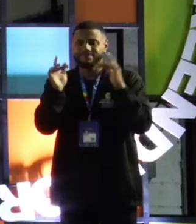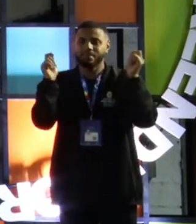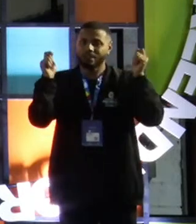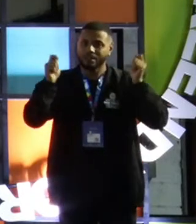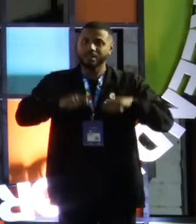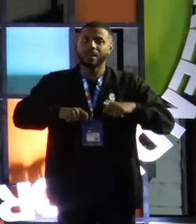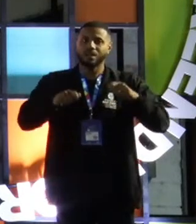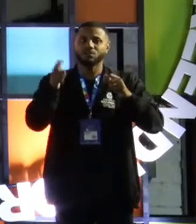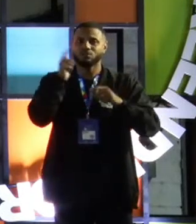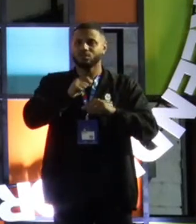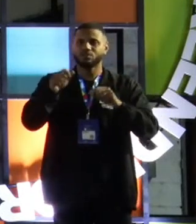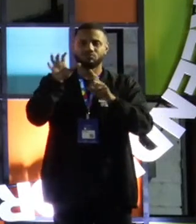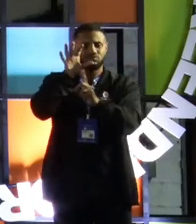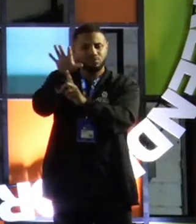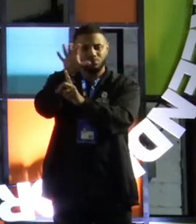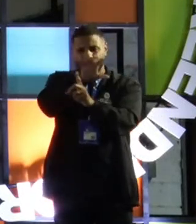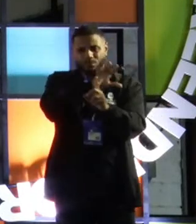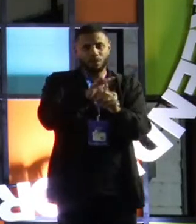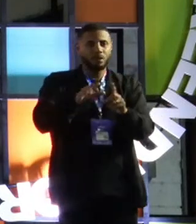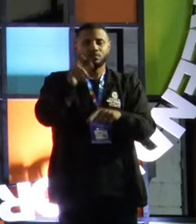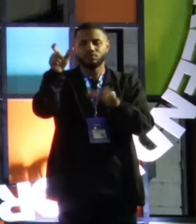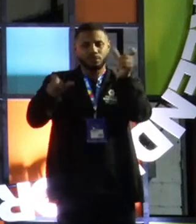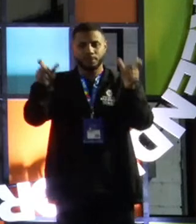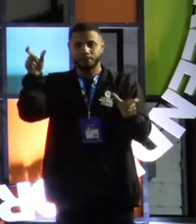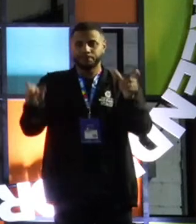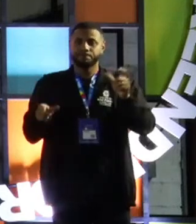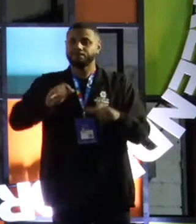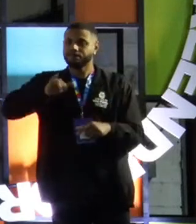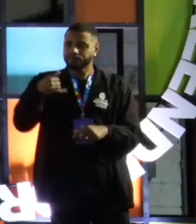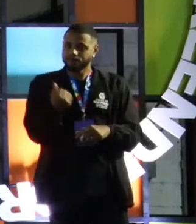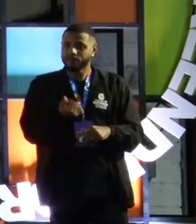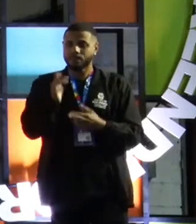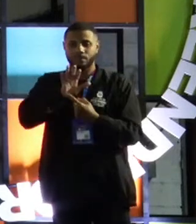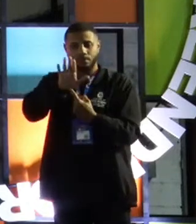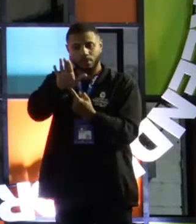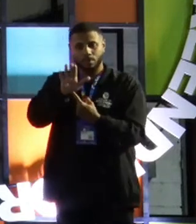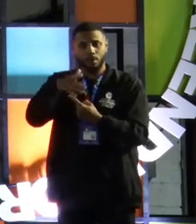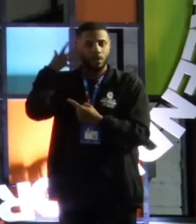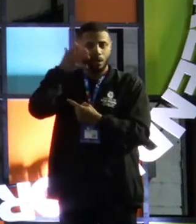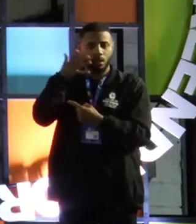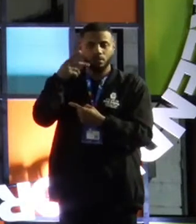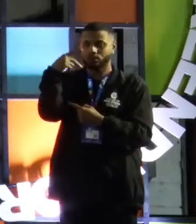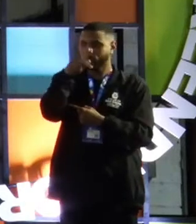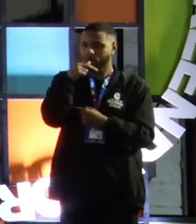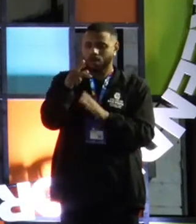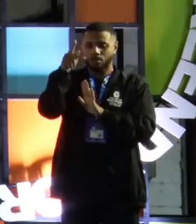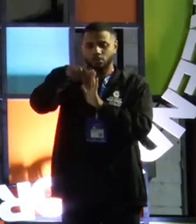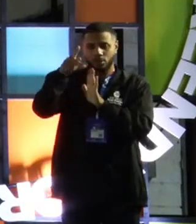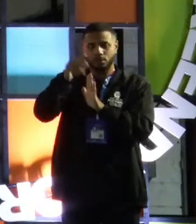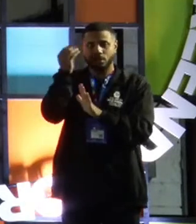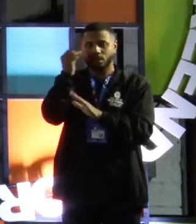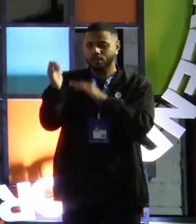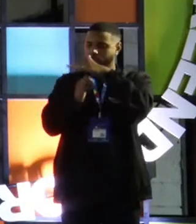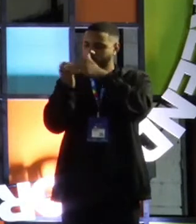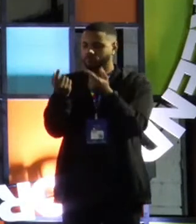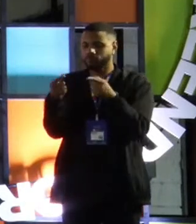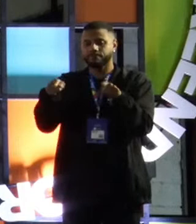para chamar a atenção do público dele. Então, apresente as suas ideias, venda você o teu projeto para as marcas.